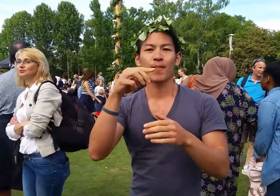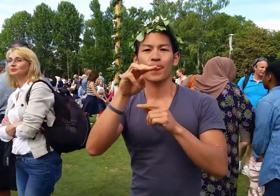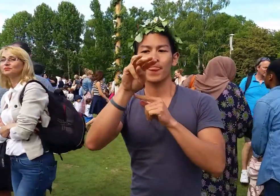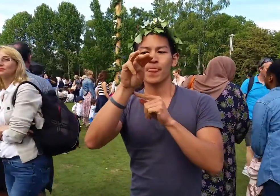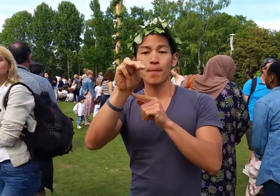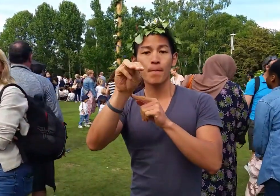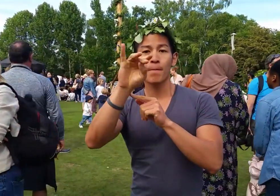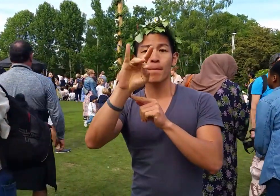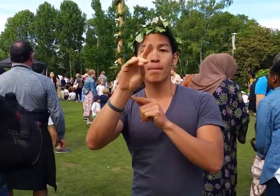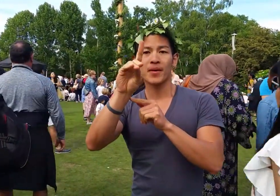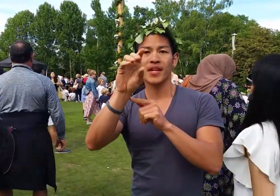Välkomna